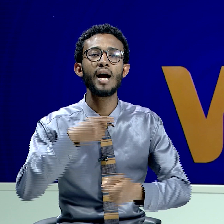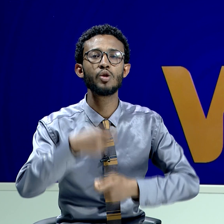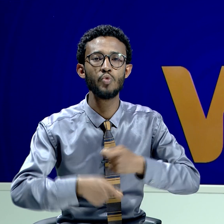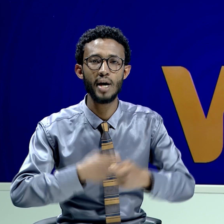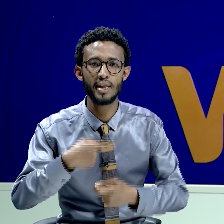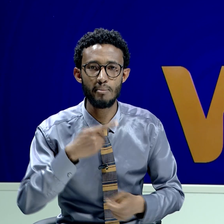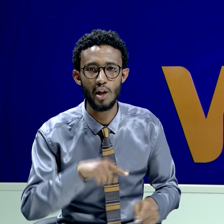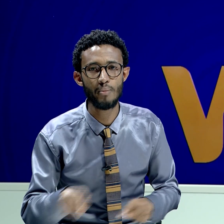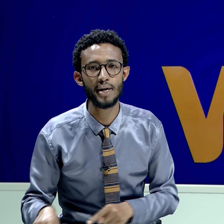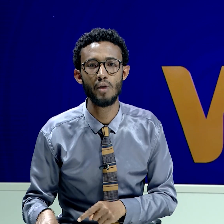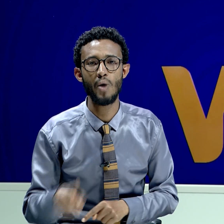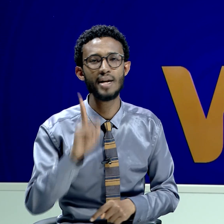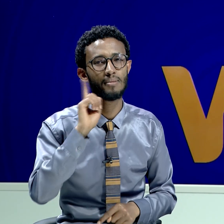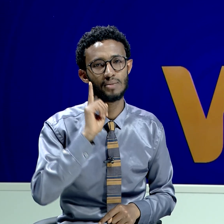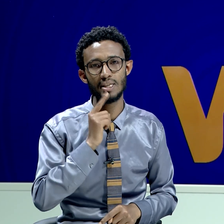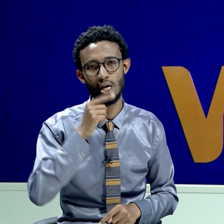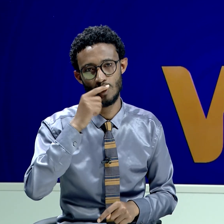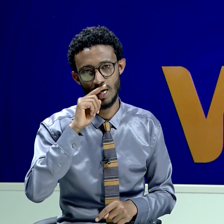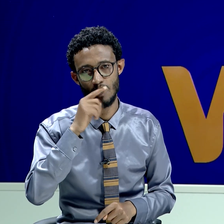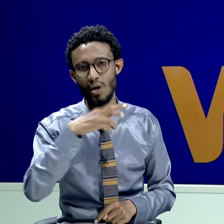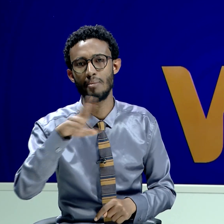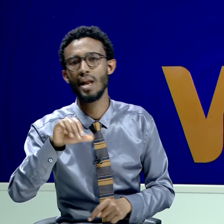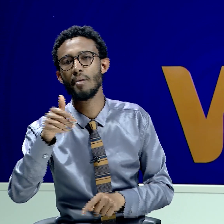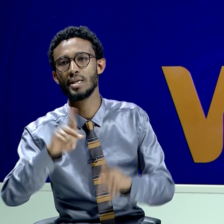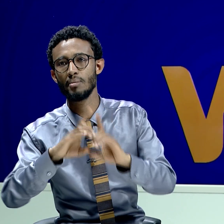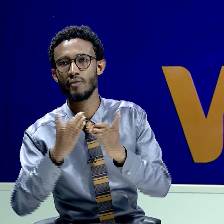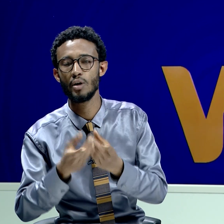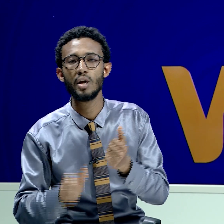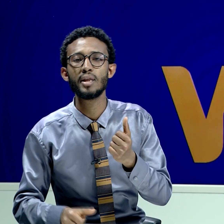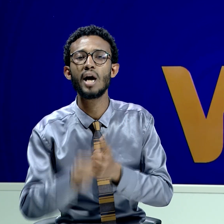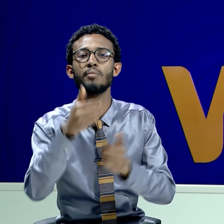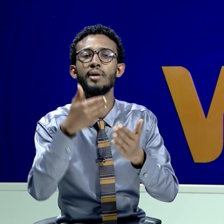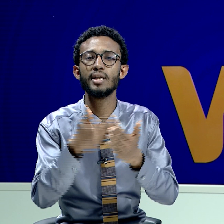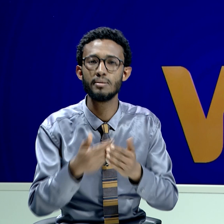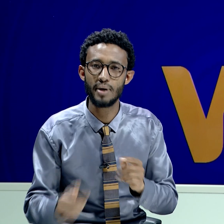የጠቃት ውዳት የሚለው ምንድነው? አንድ መስማሳ ነው ወጣን ወይም ሌላ አብራሰብ ክፍል ጠቃት በደርስበት